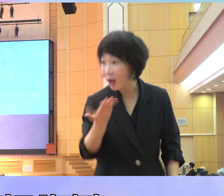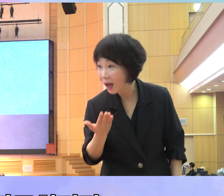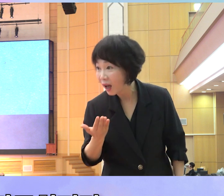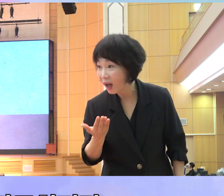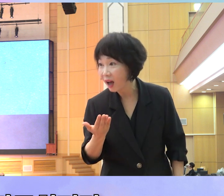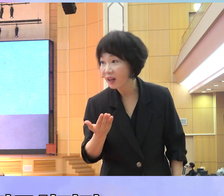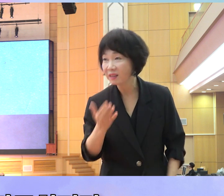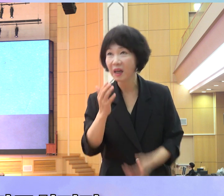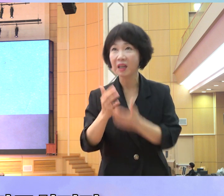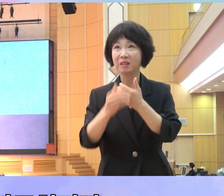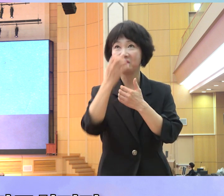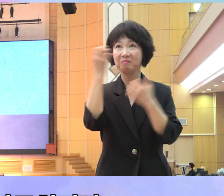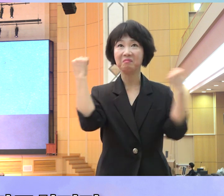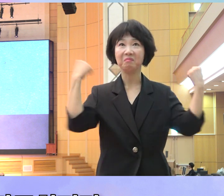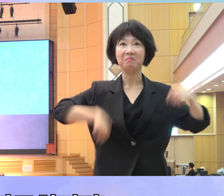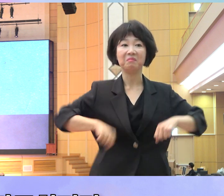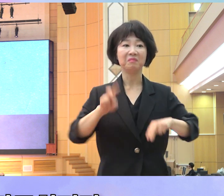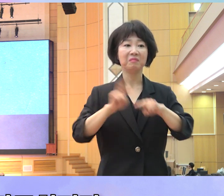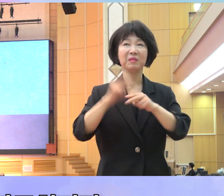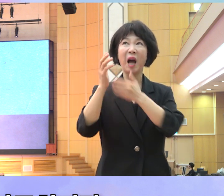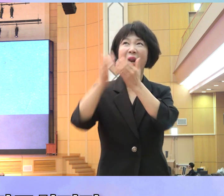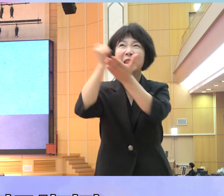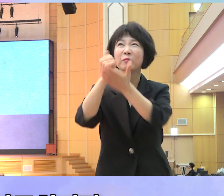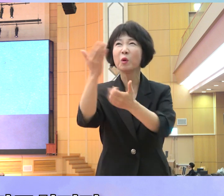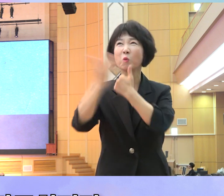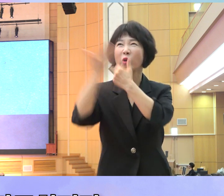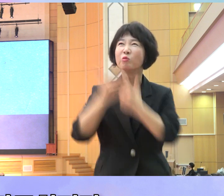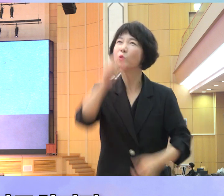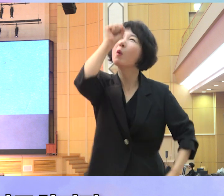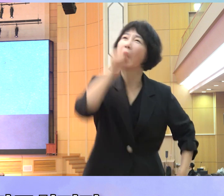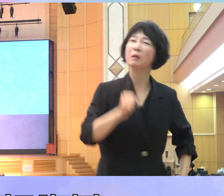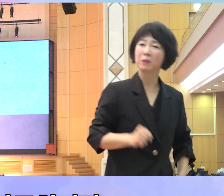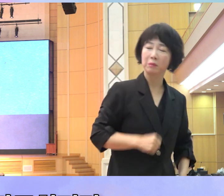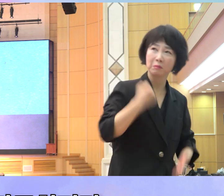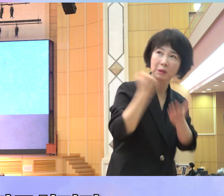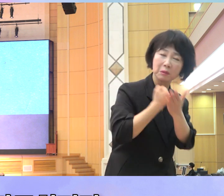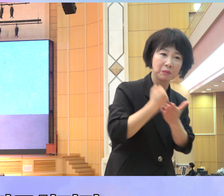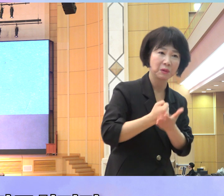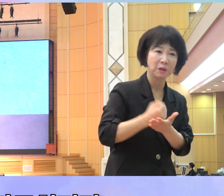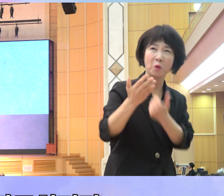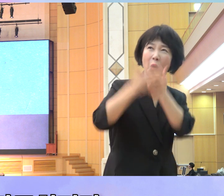다음 주에는 복이 이빠이 부어질 줄 믿습니다.